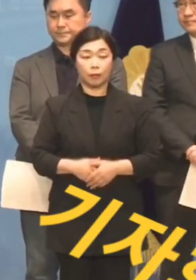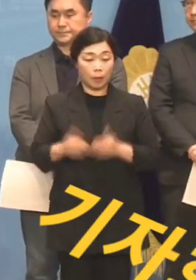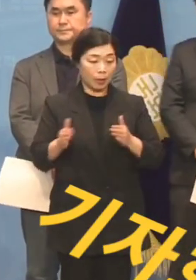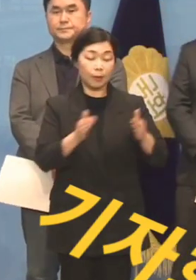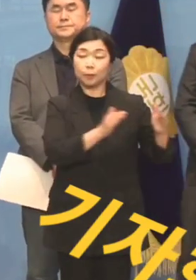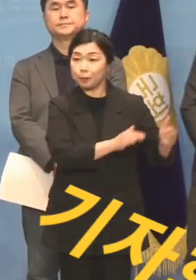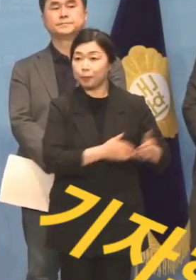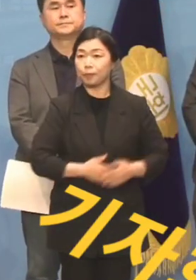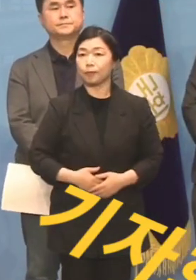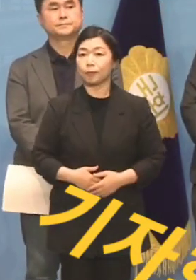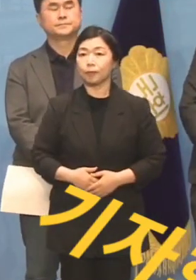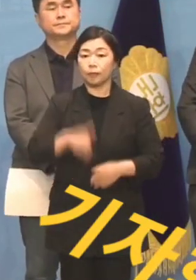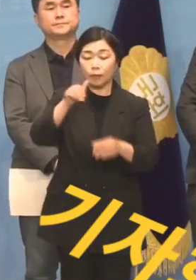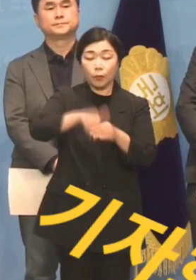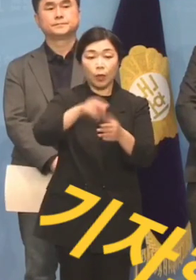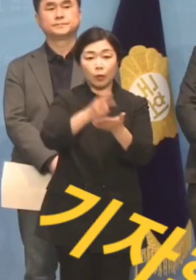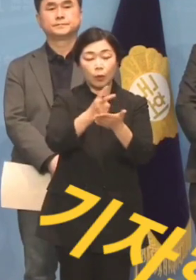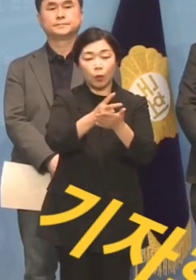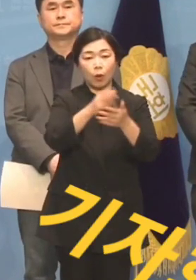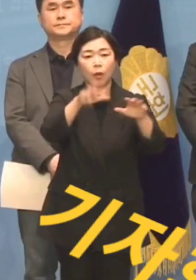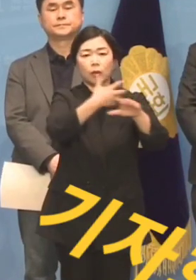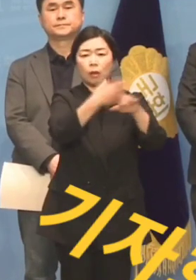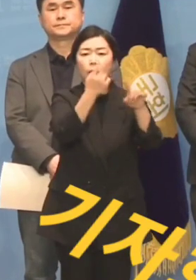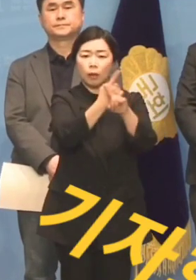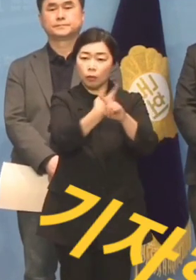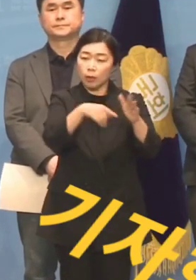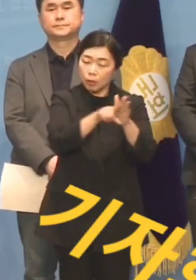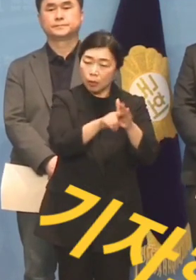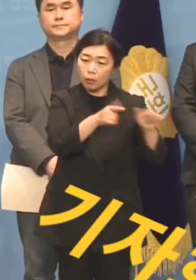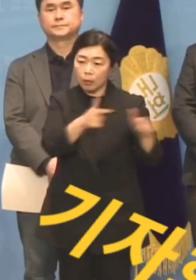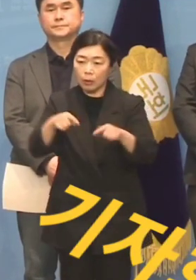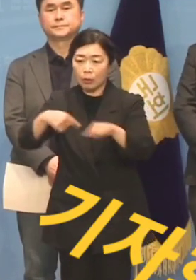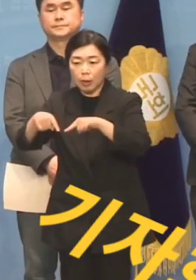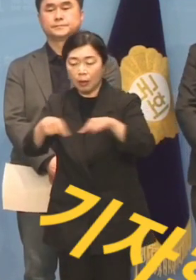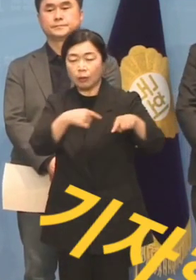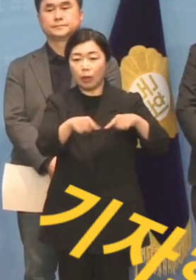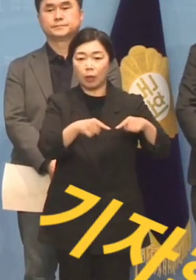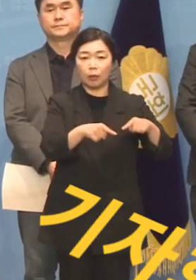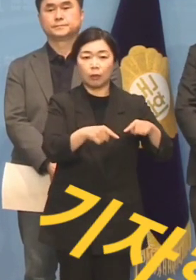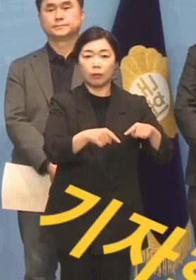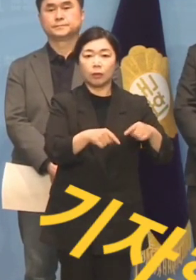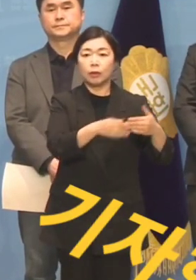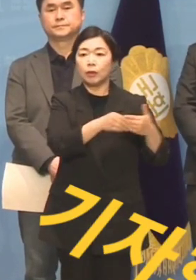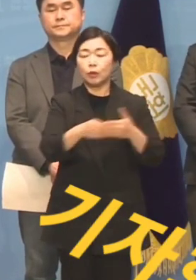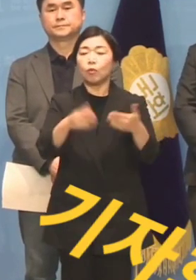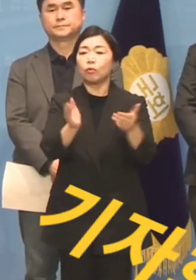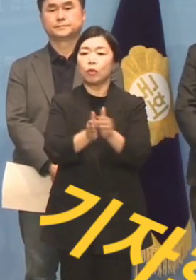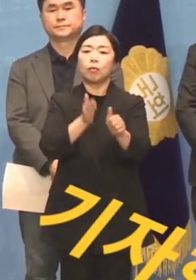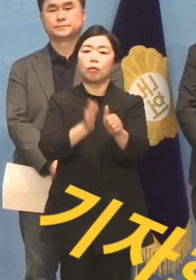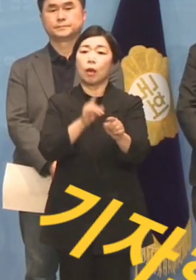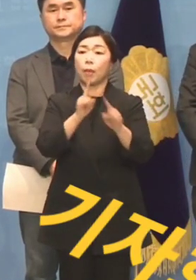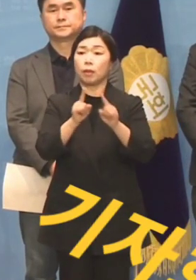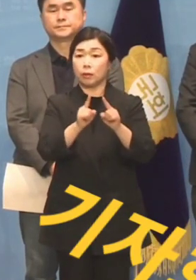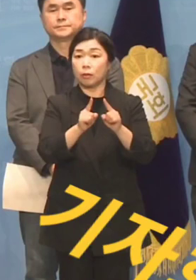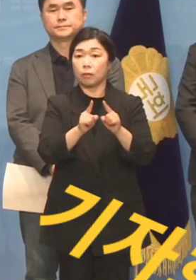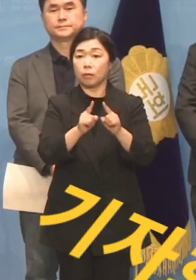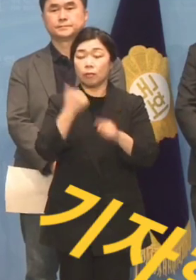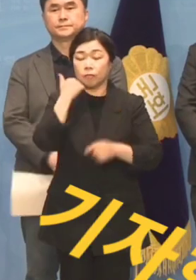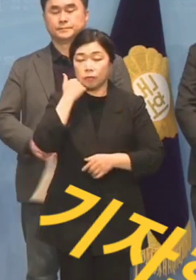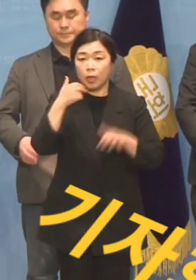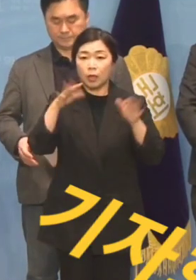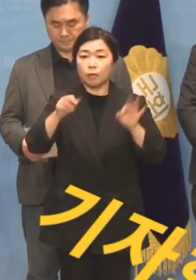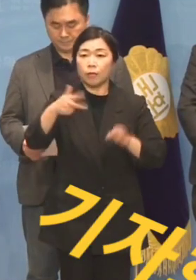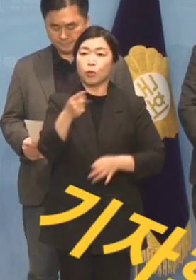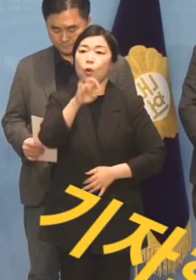네, 다음으로는 선거제 개혁을 위해 각 당 지도부에게 드리는 당부의 말씀을